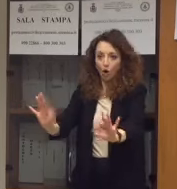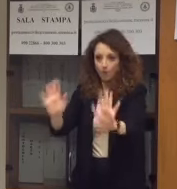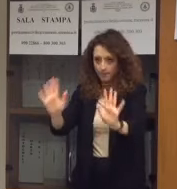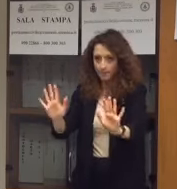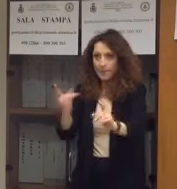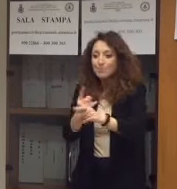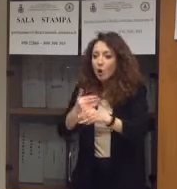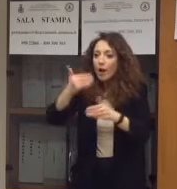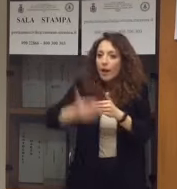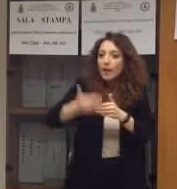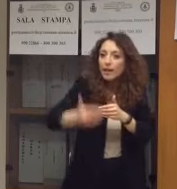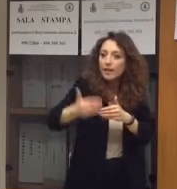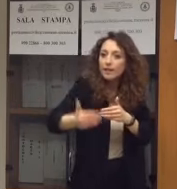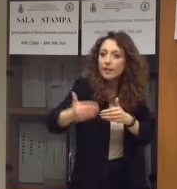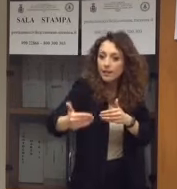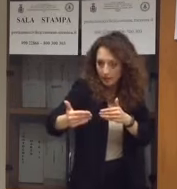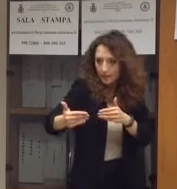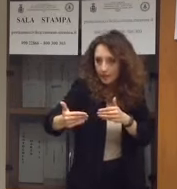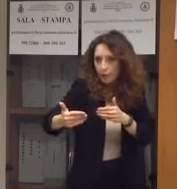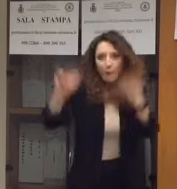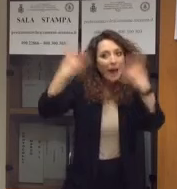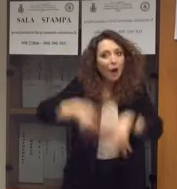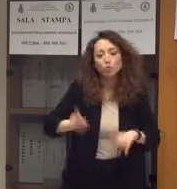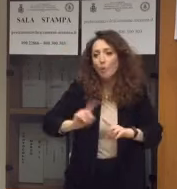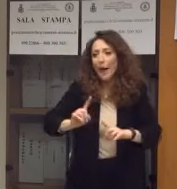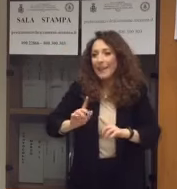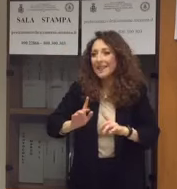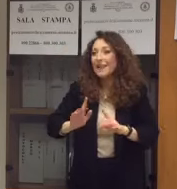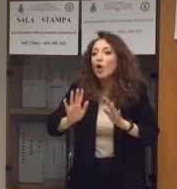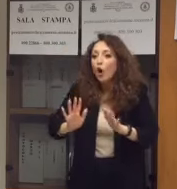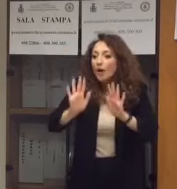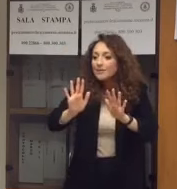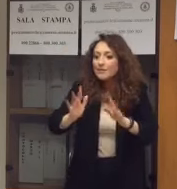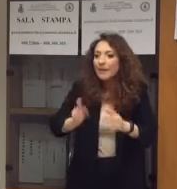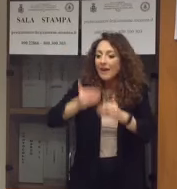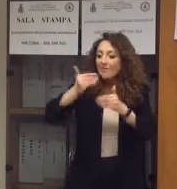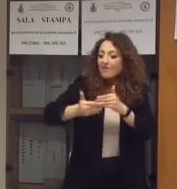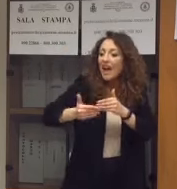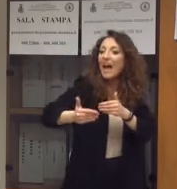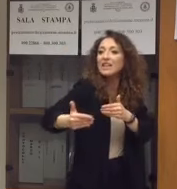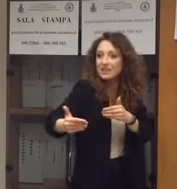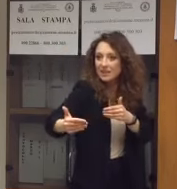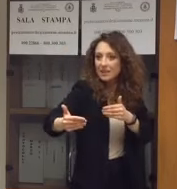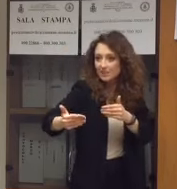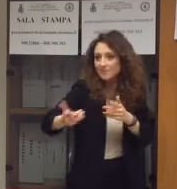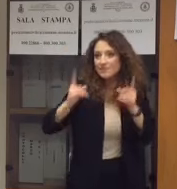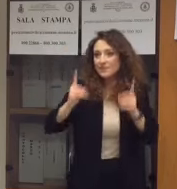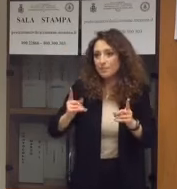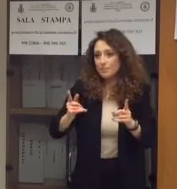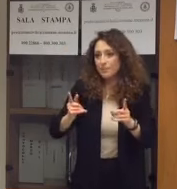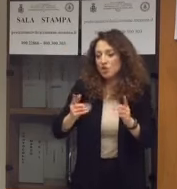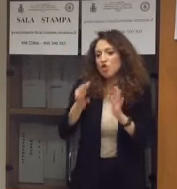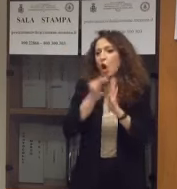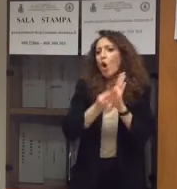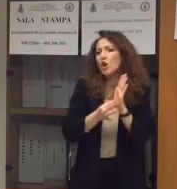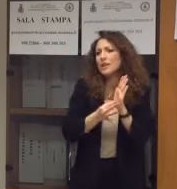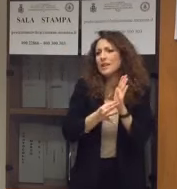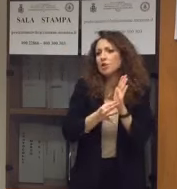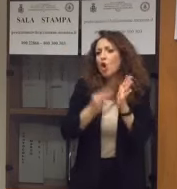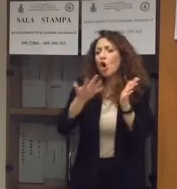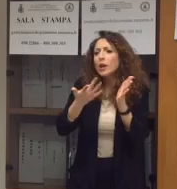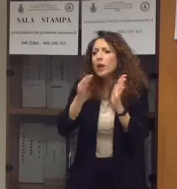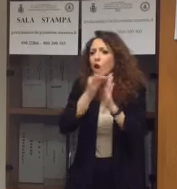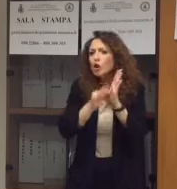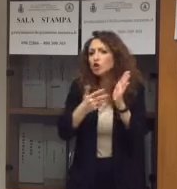seguiti, non funziona automaticamente, perché voi dovete anche accettare quelle che sono le condizioni che noi abbiamo indicato nello schema di